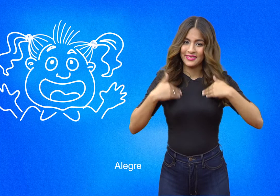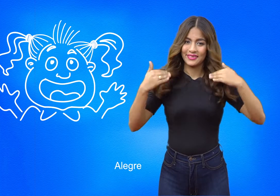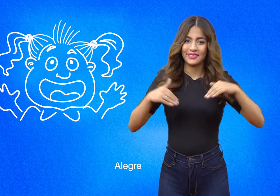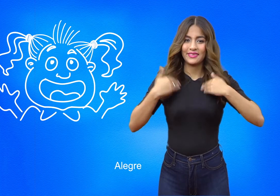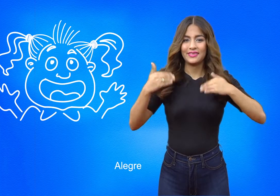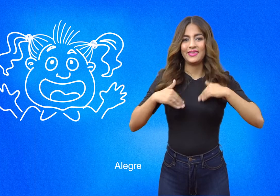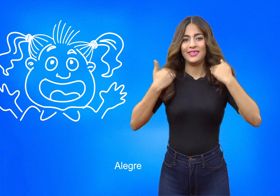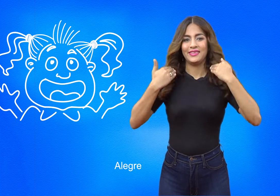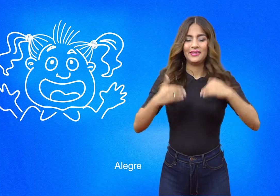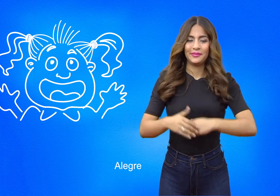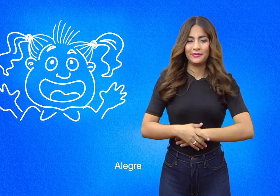Alegre.